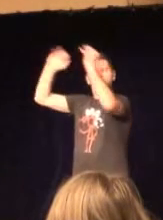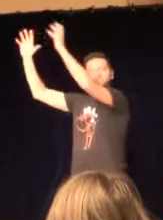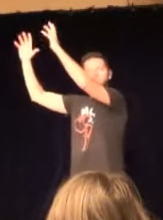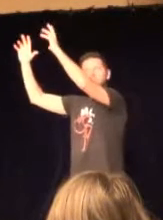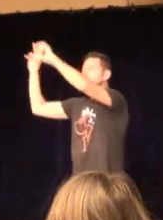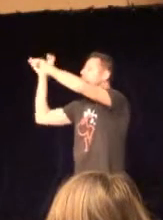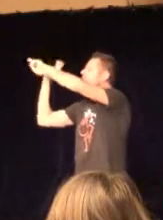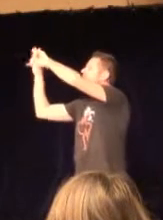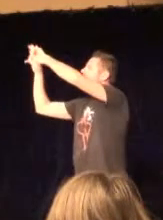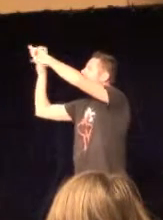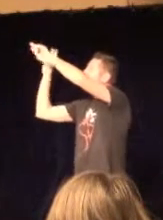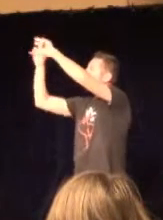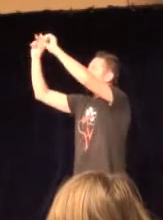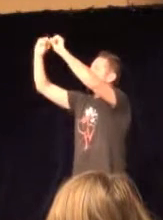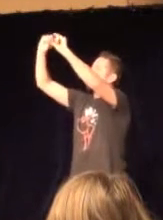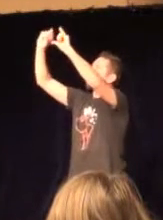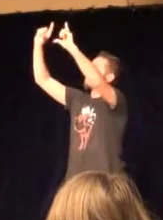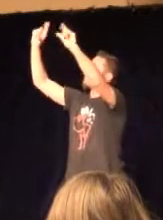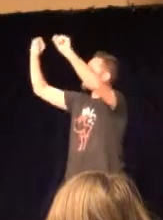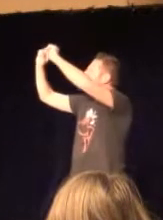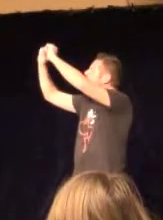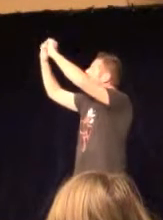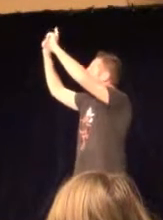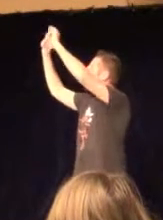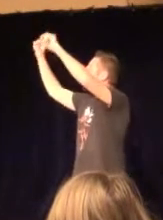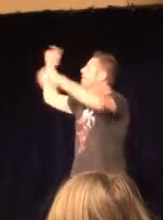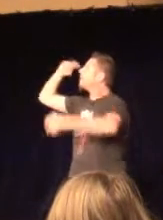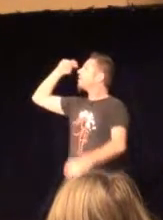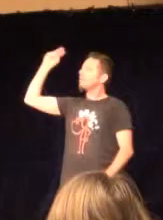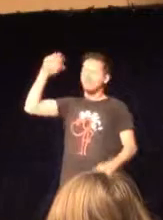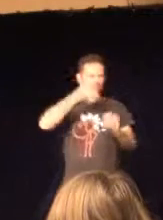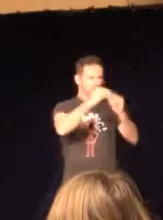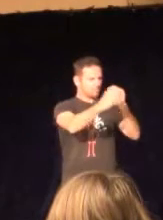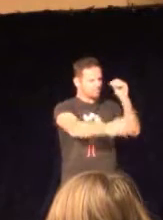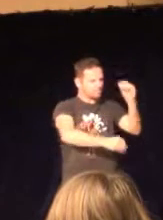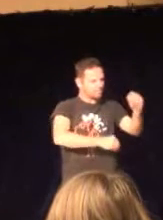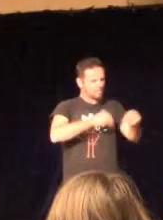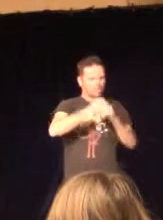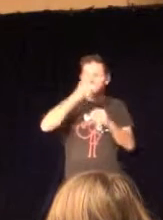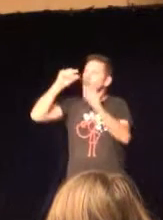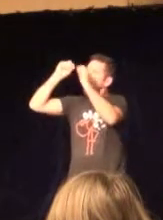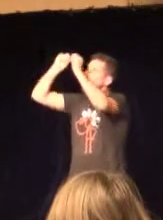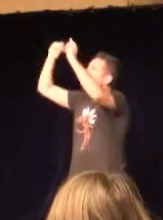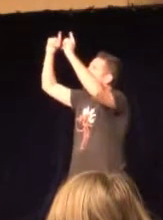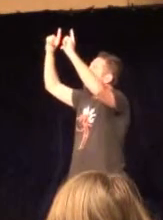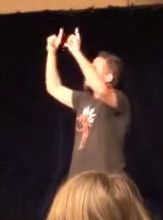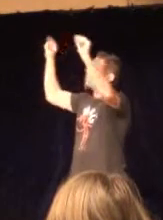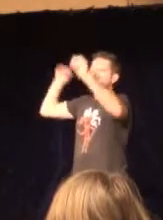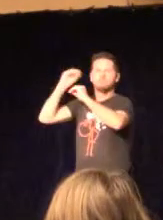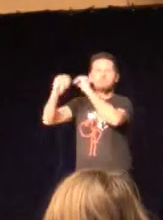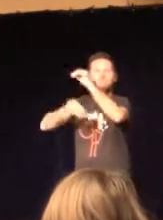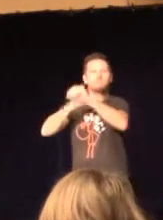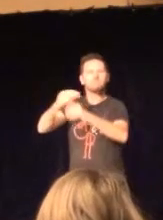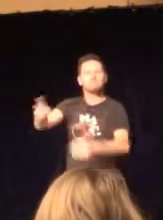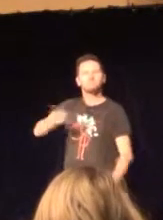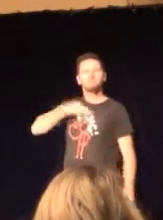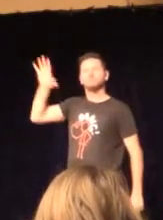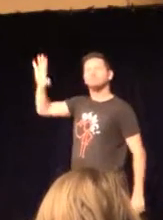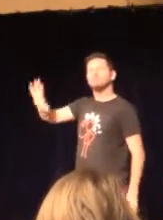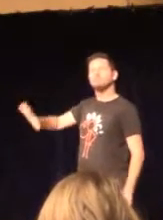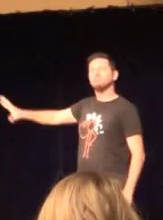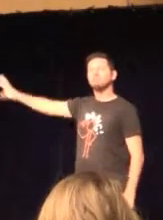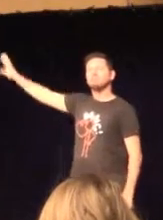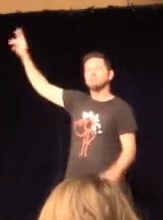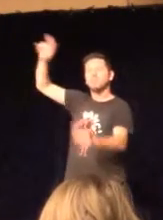estrellas son los ojos de los que viven en la tierra. En mi mundo, las